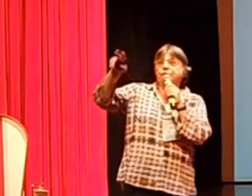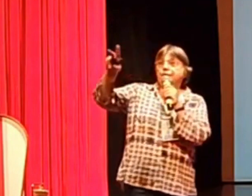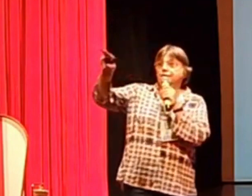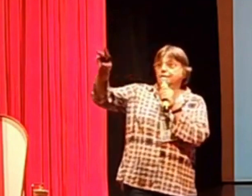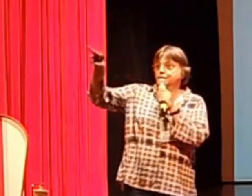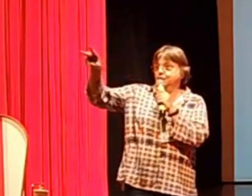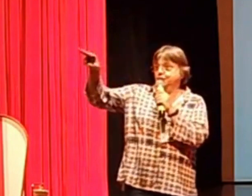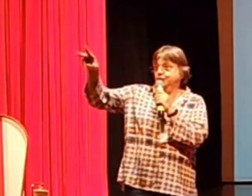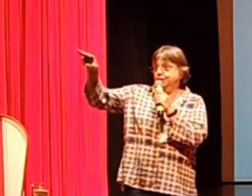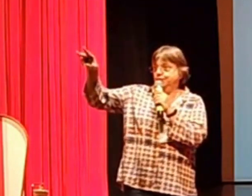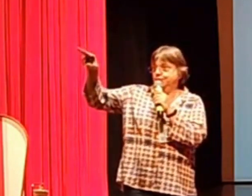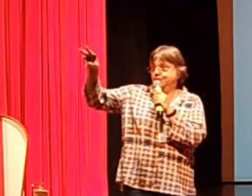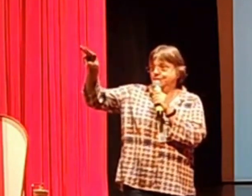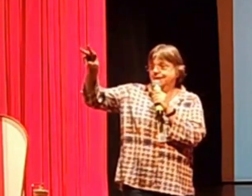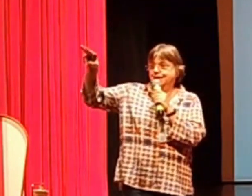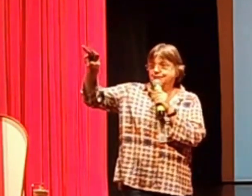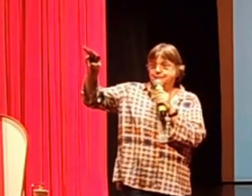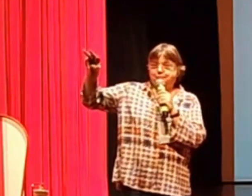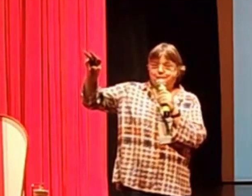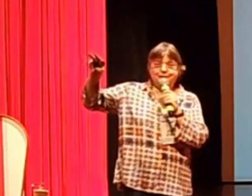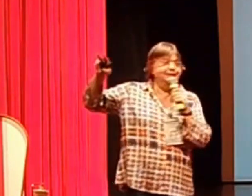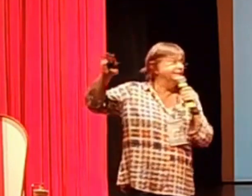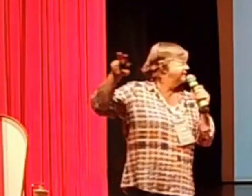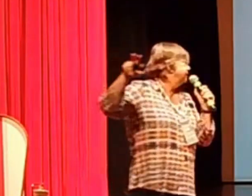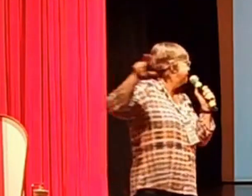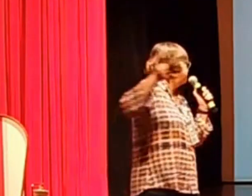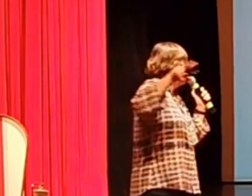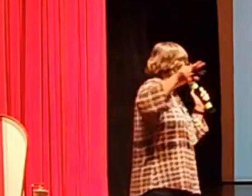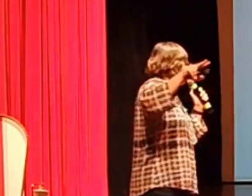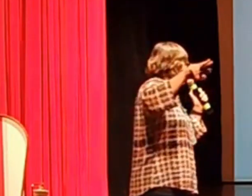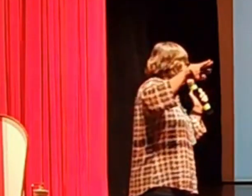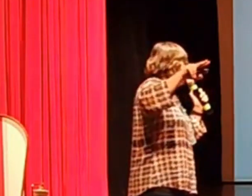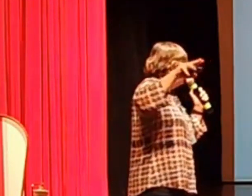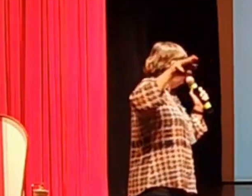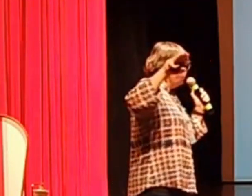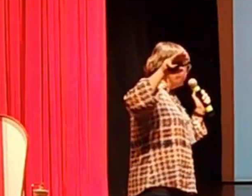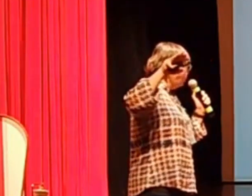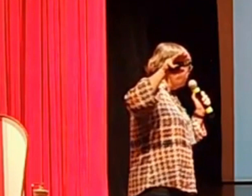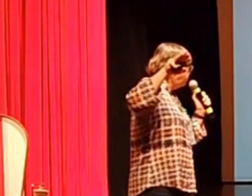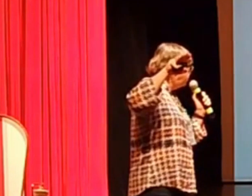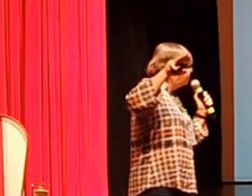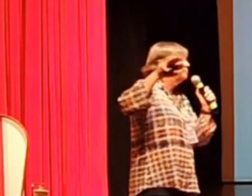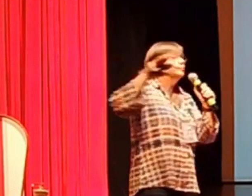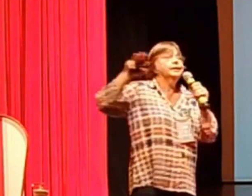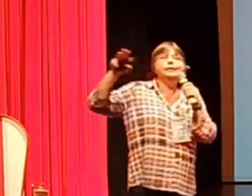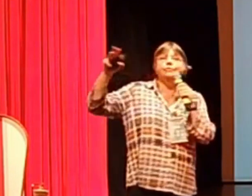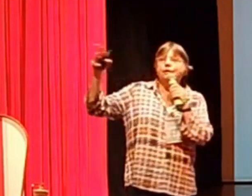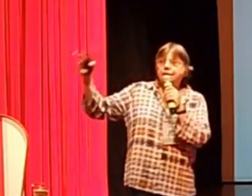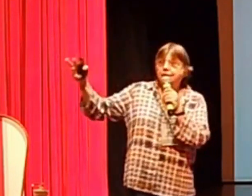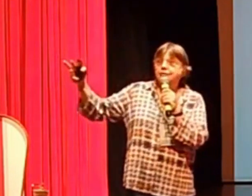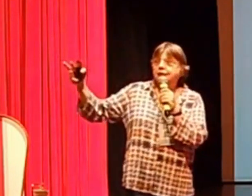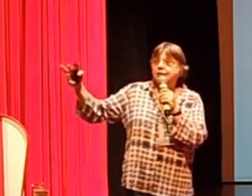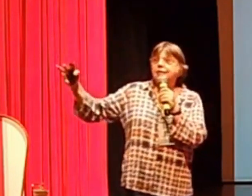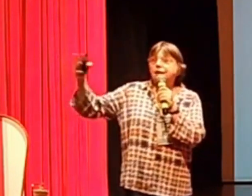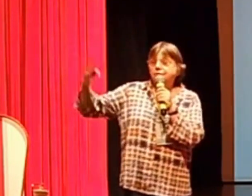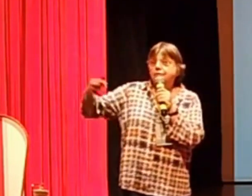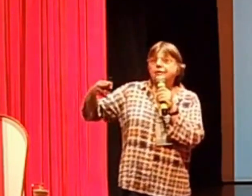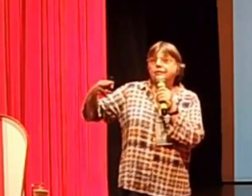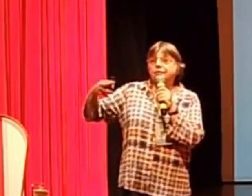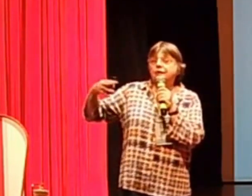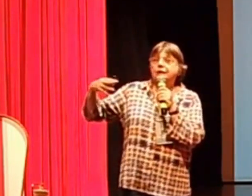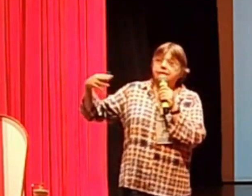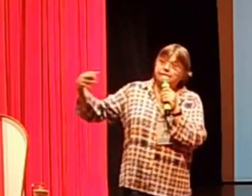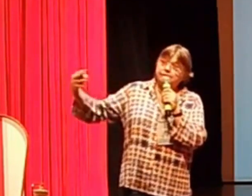fisioterapeuta estão ali, ó, juntinhos, tá? De importância, né? Psicólogo, que deveria estar